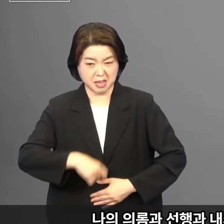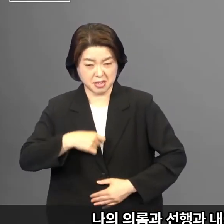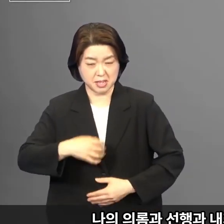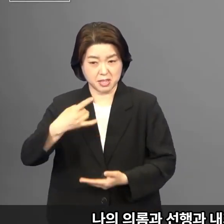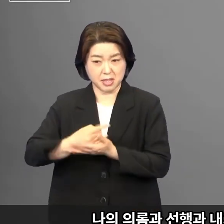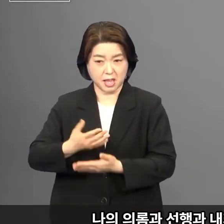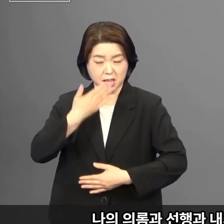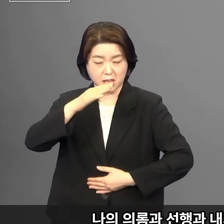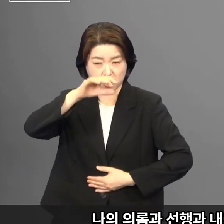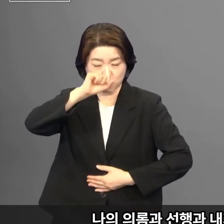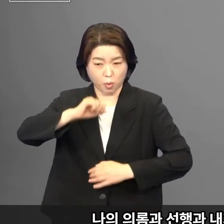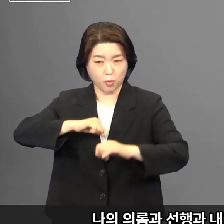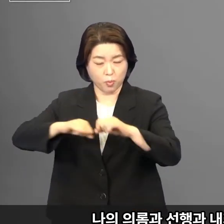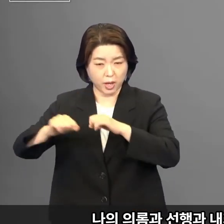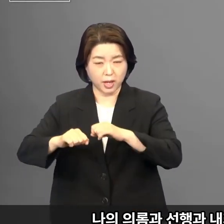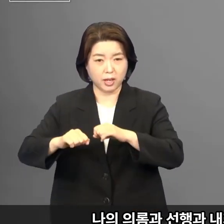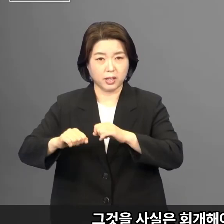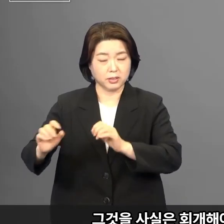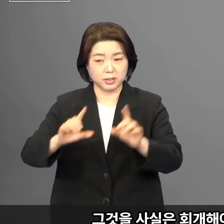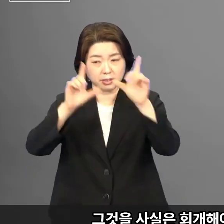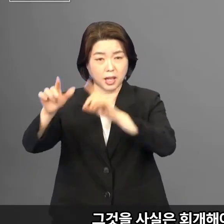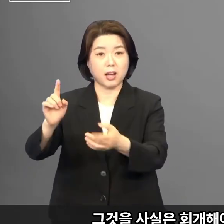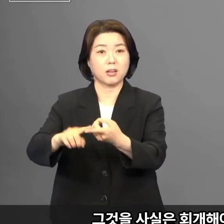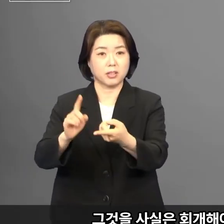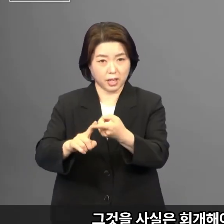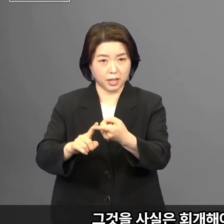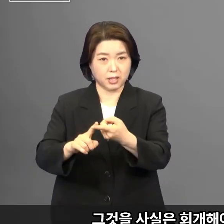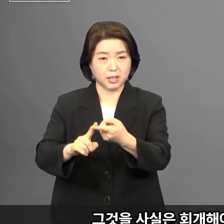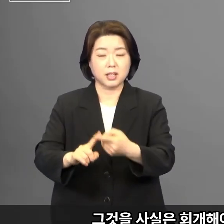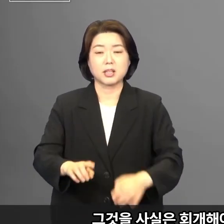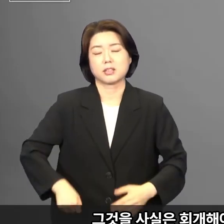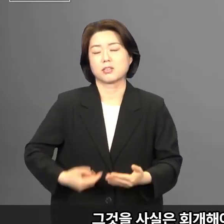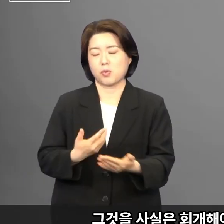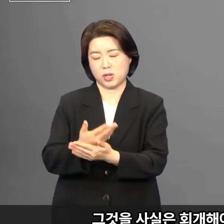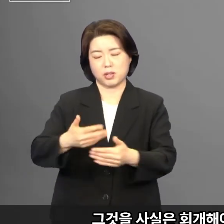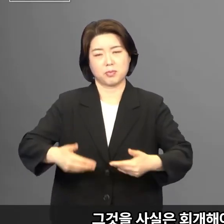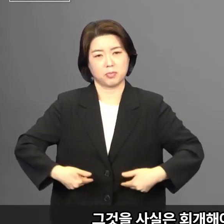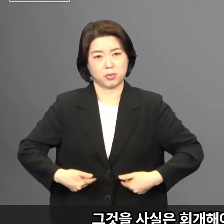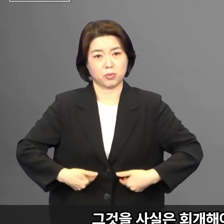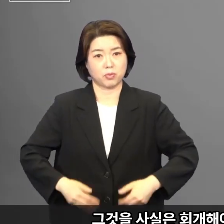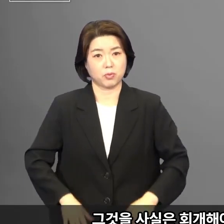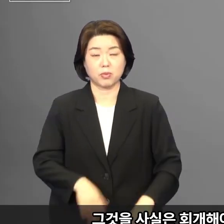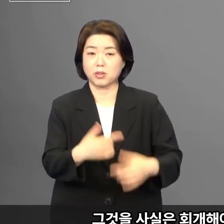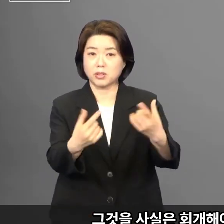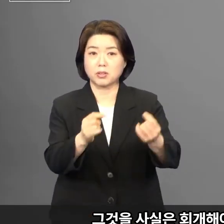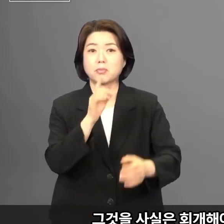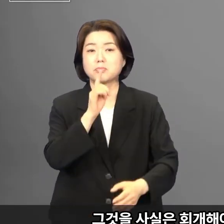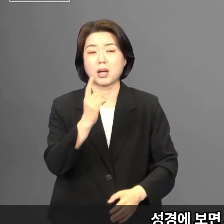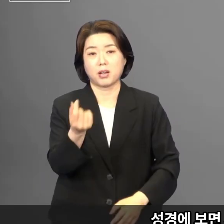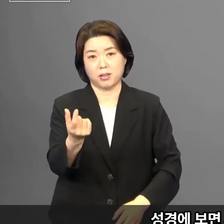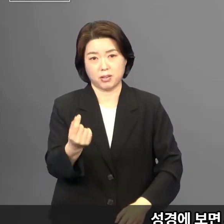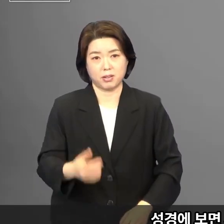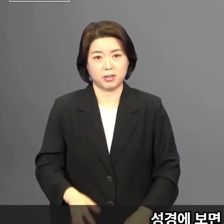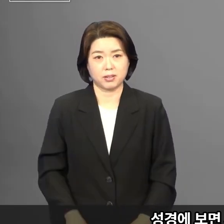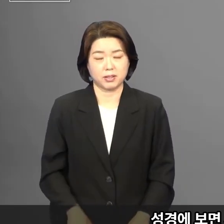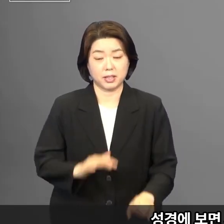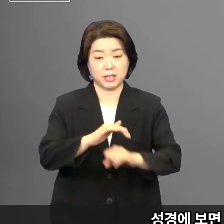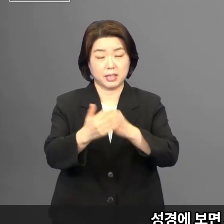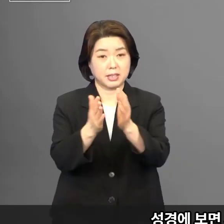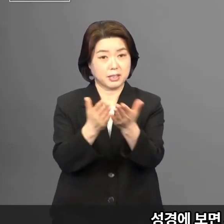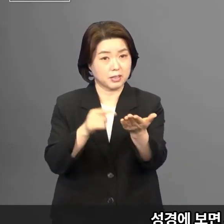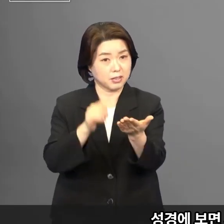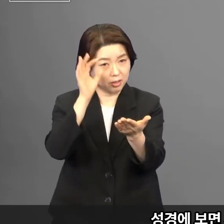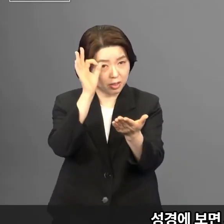내가 얼마나 착하게 살아왔는지 그것을 사실은 회개해야 된다 라고 얘기를 하셨어요. 성경에